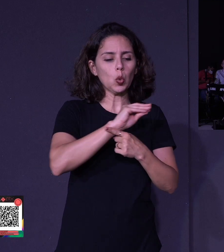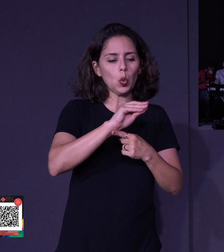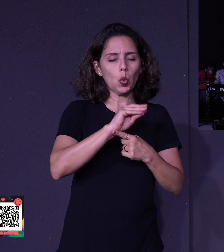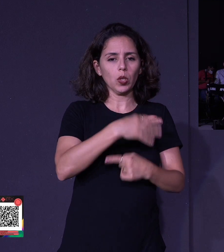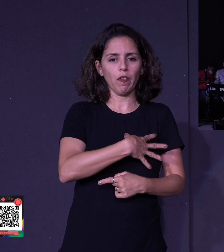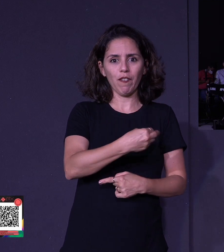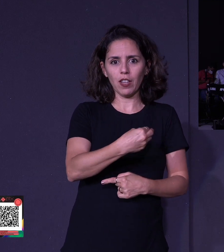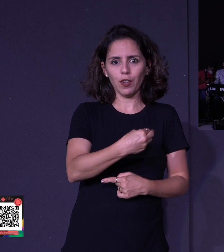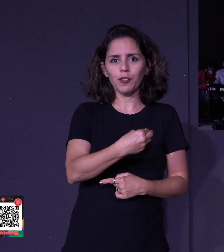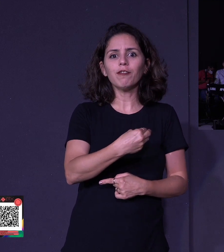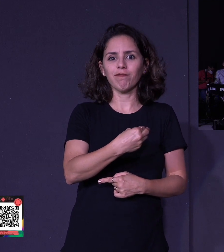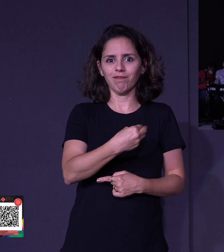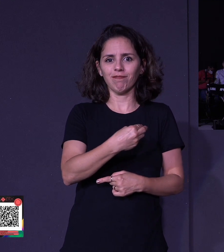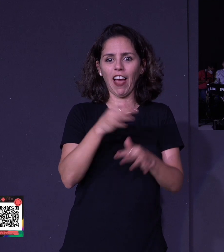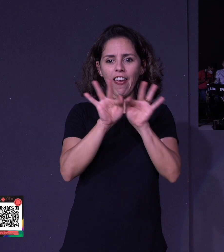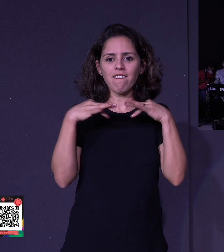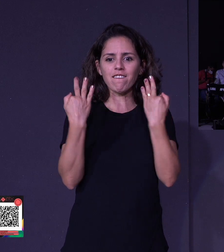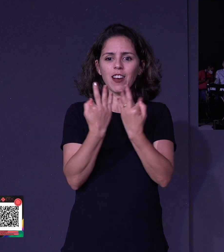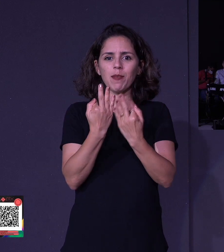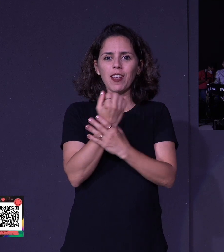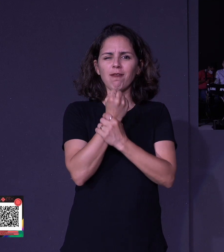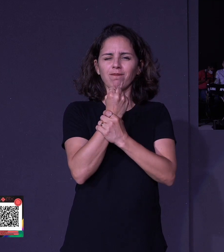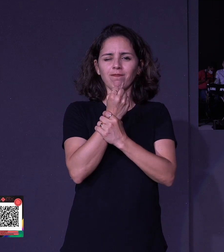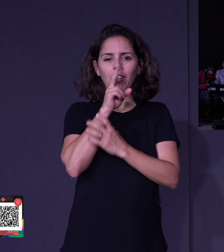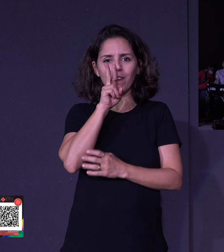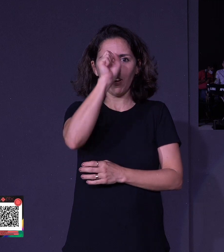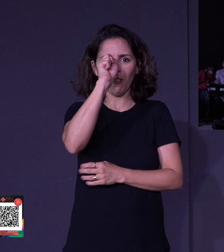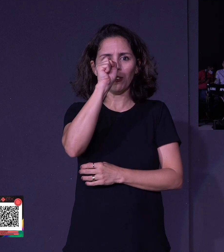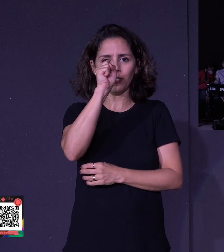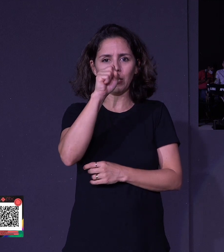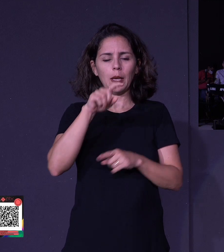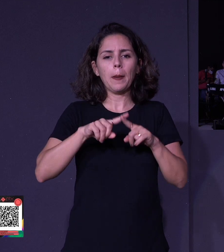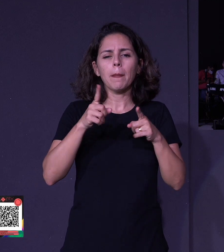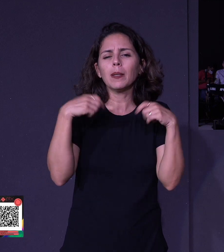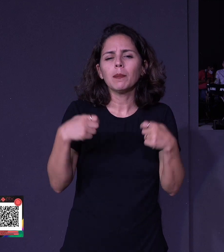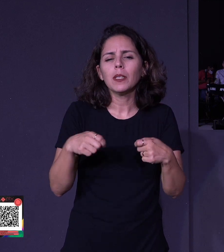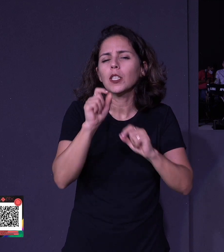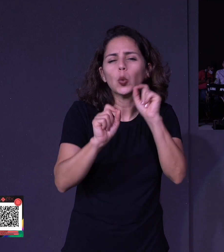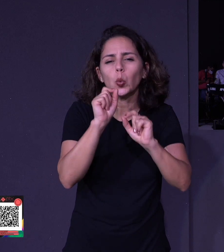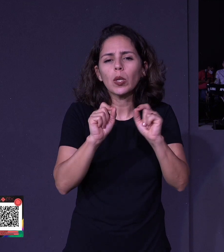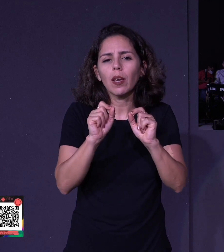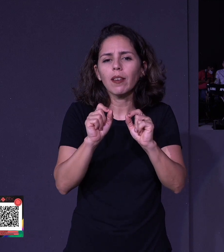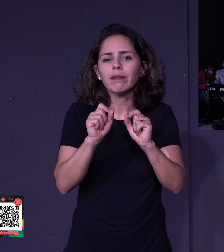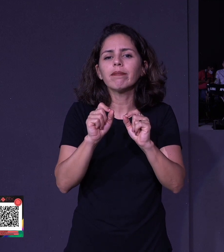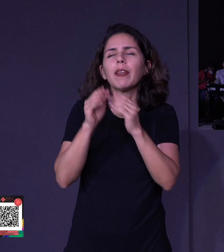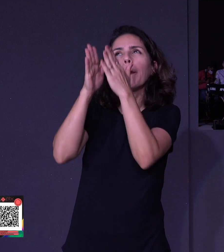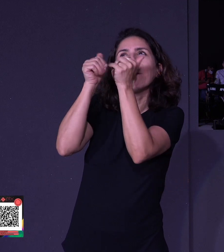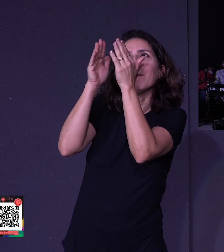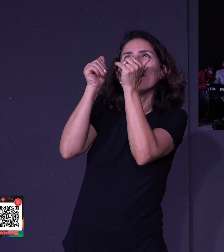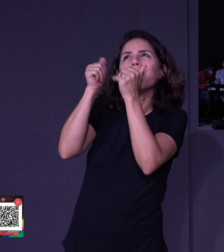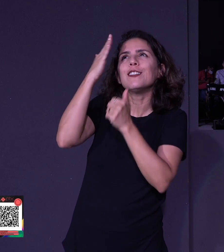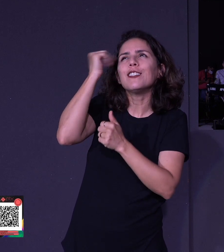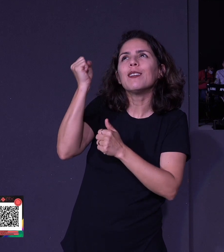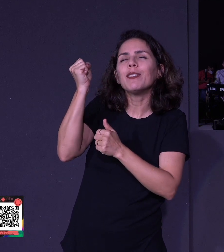Mais do que nunca, todo santo dia, precisamos buscar sabedoria em Deus, para preservá-la na presença